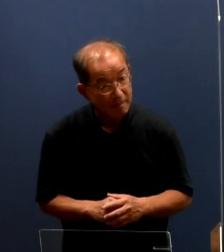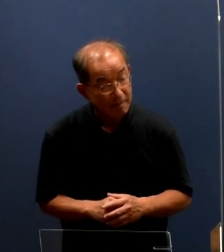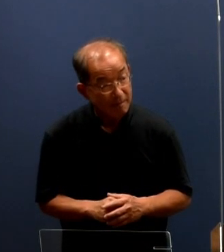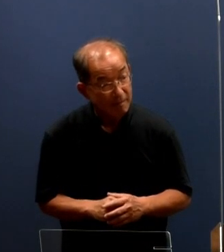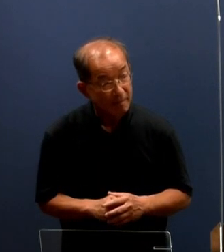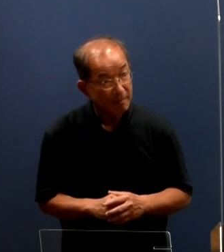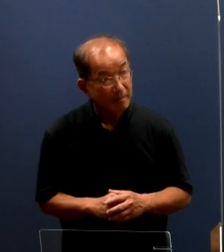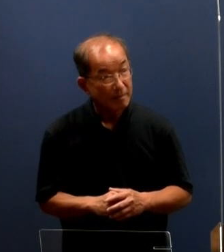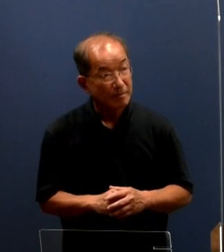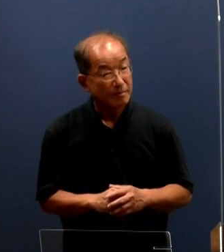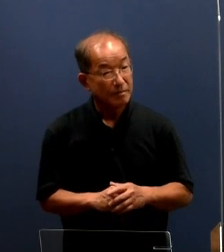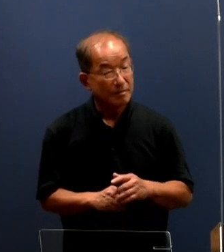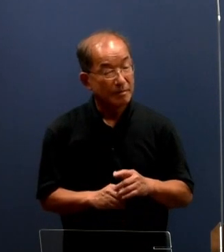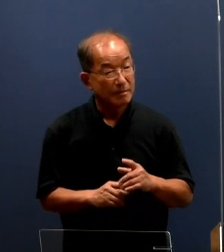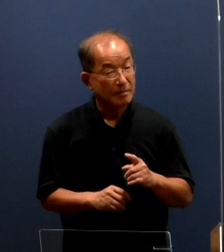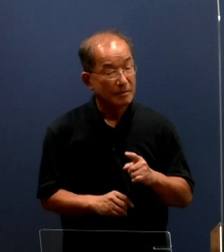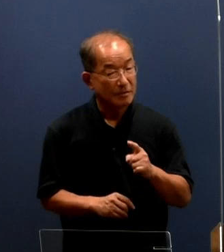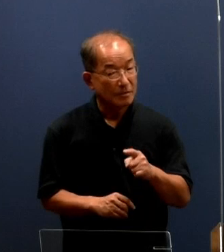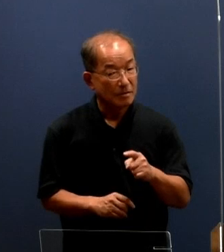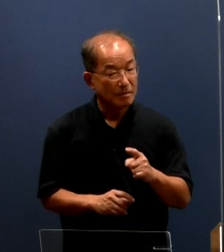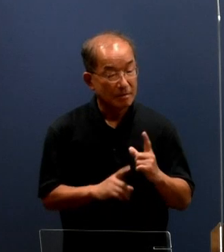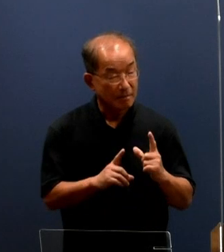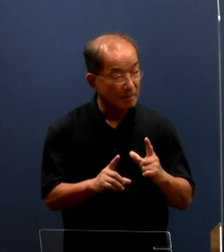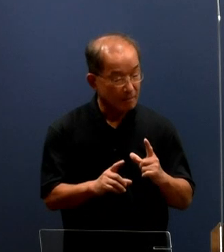ソーシャルインパクトボンド、